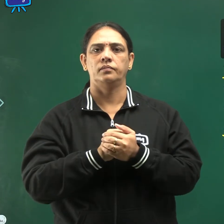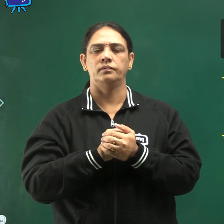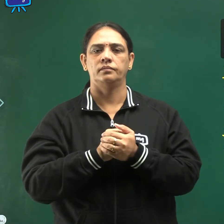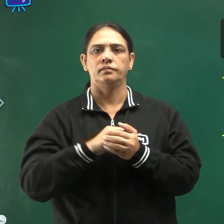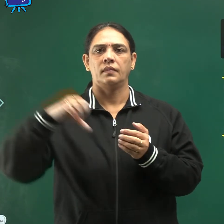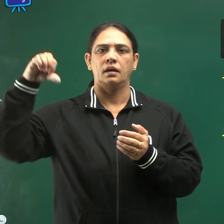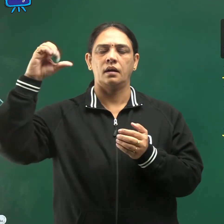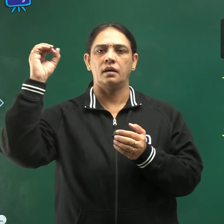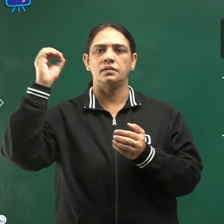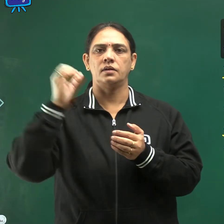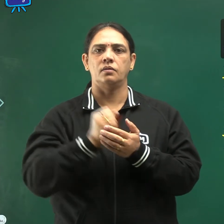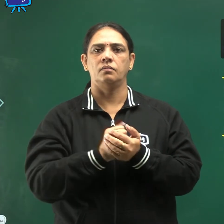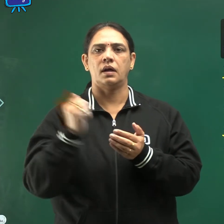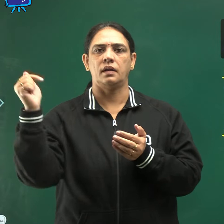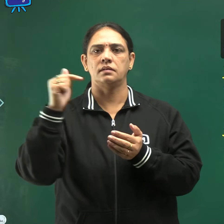90 माइनस